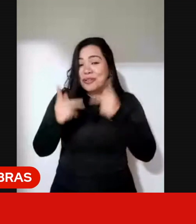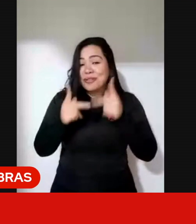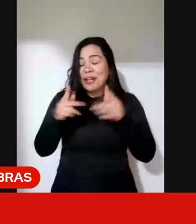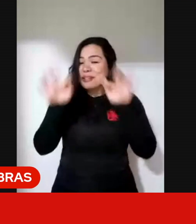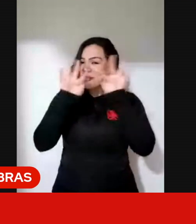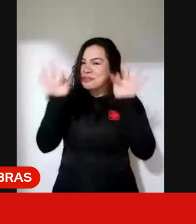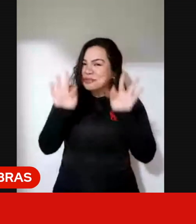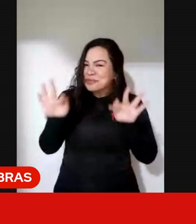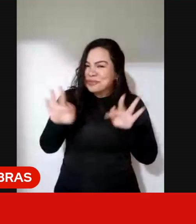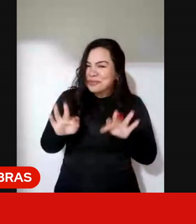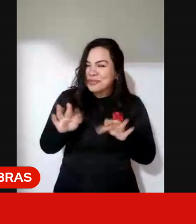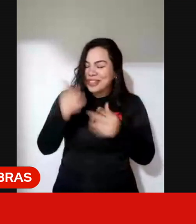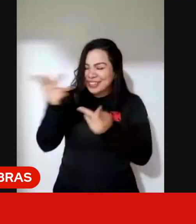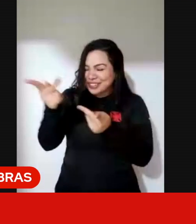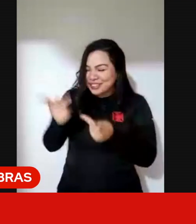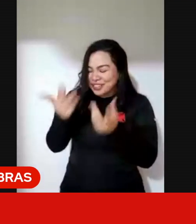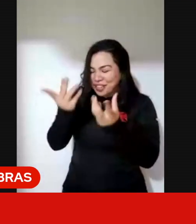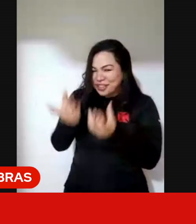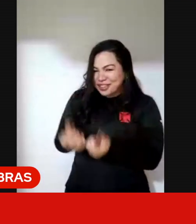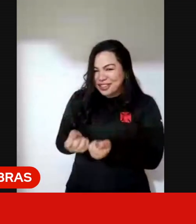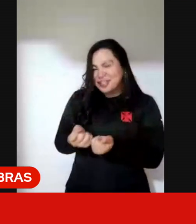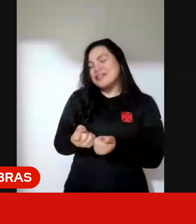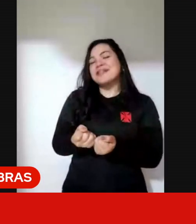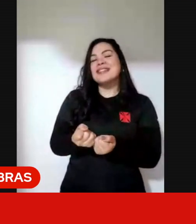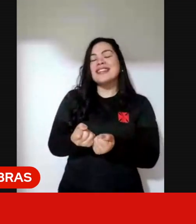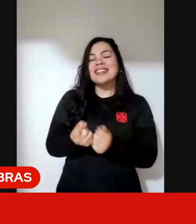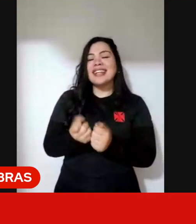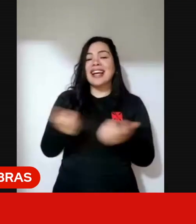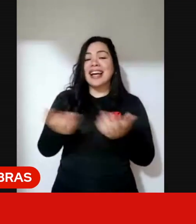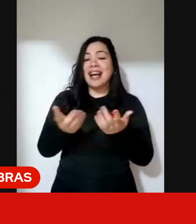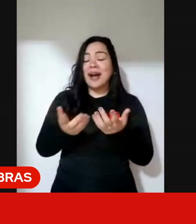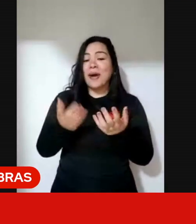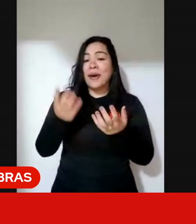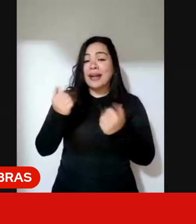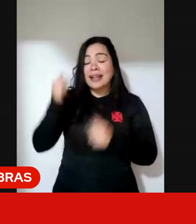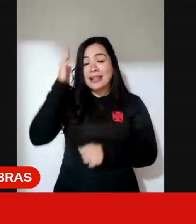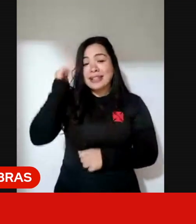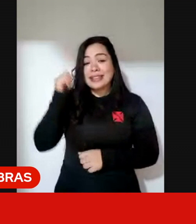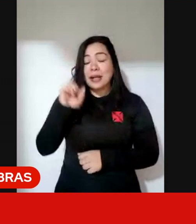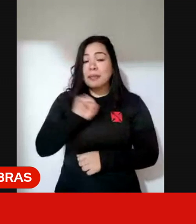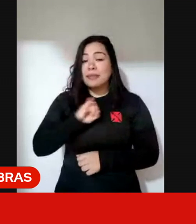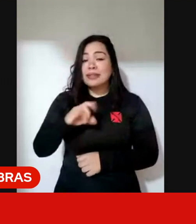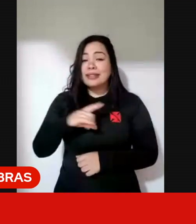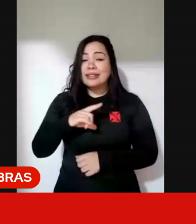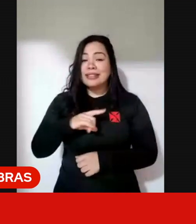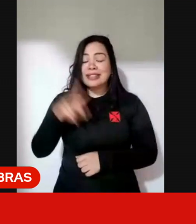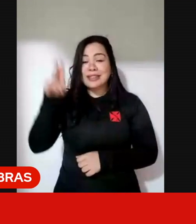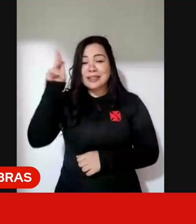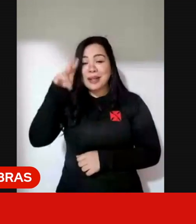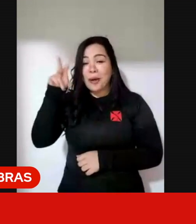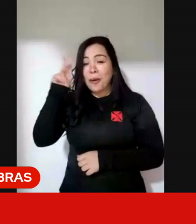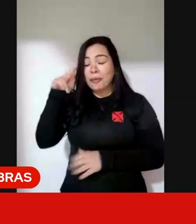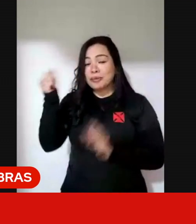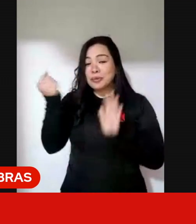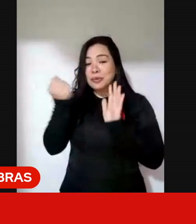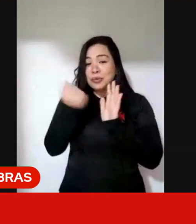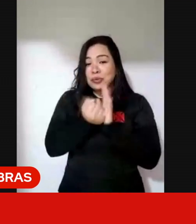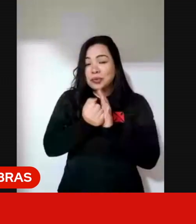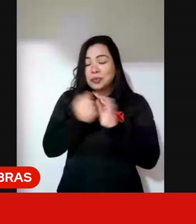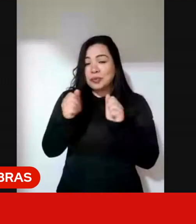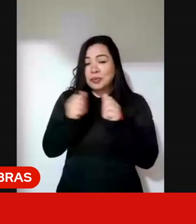feliz de te receber. E eu queria saber se existe alguma história, algum momento marcante seu com o